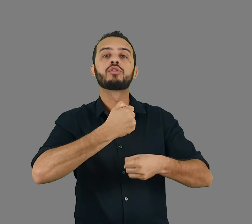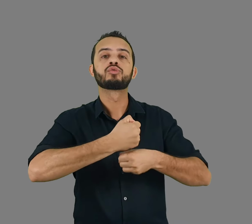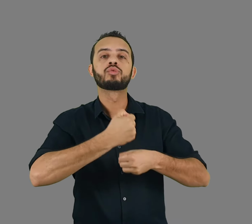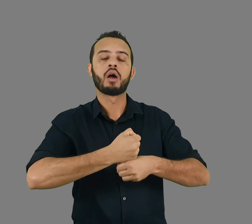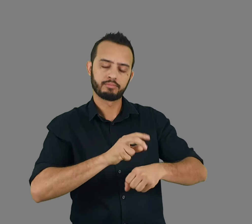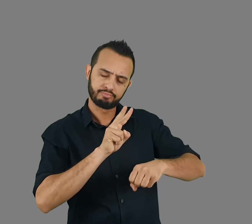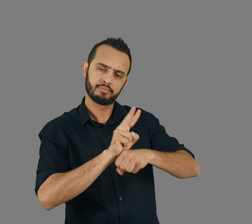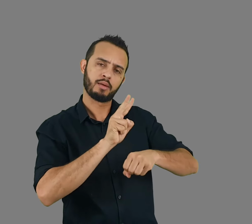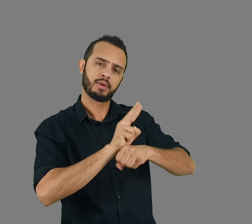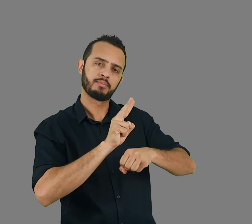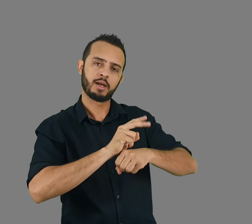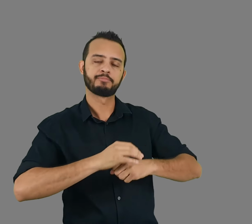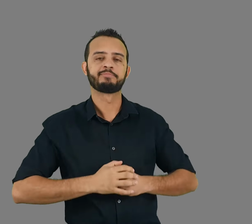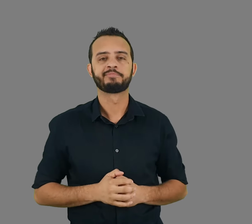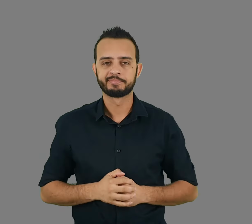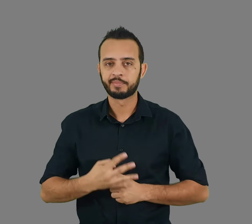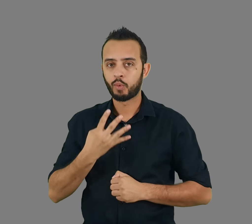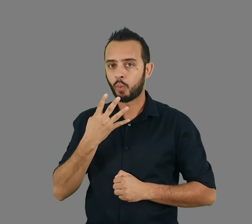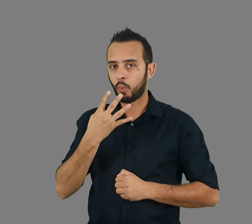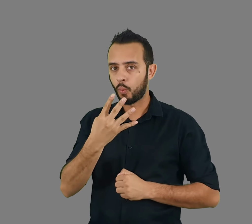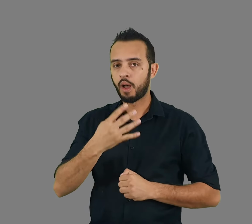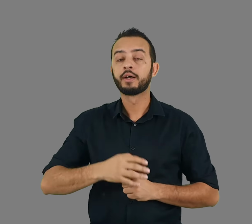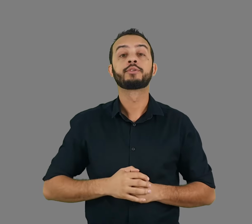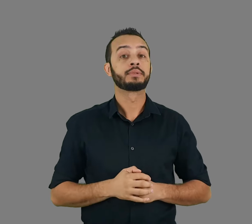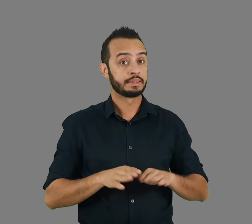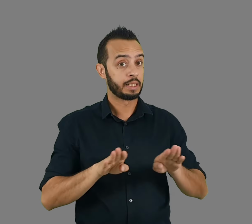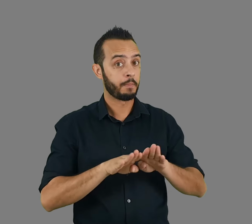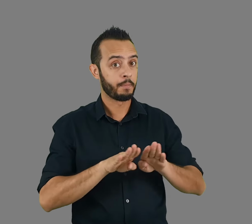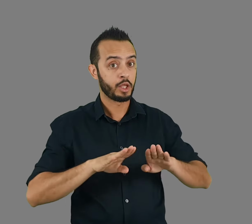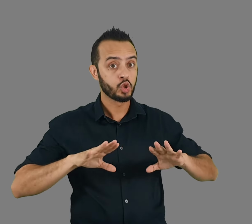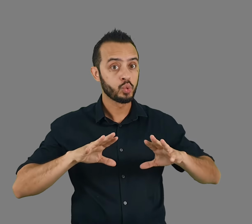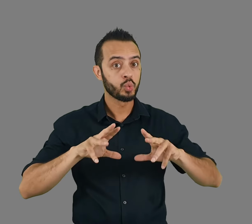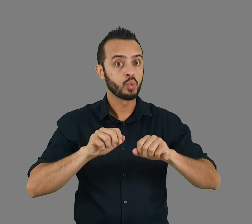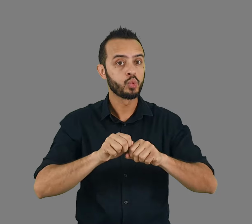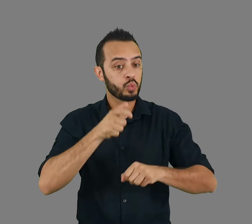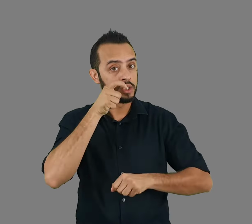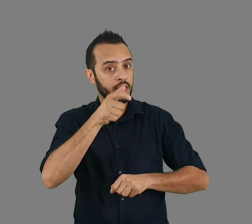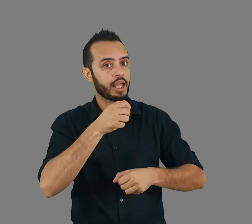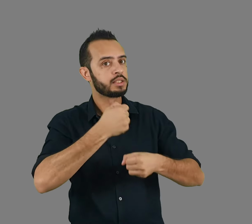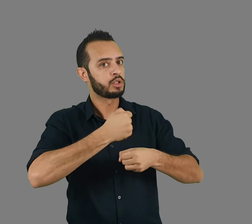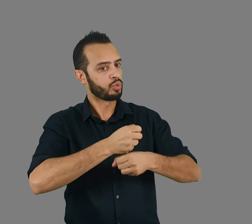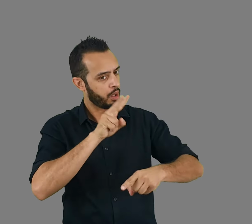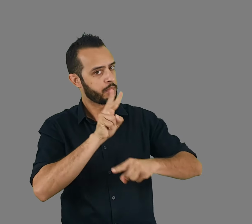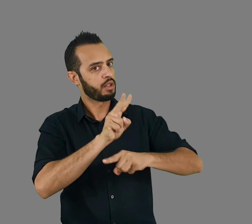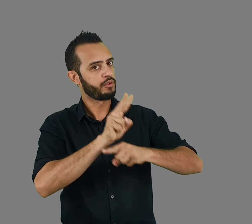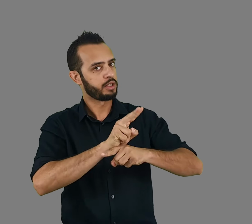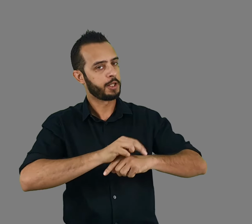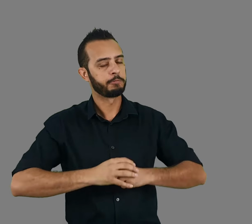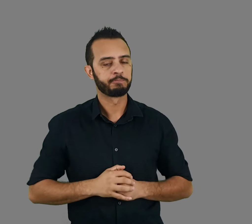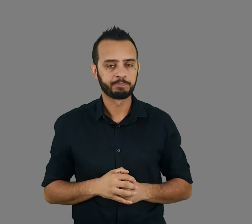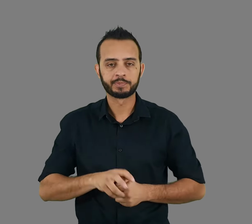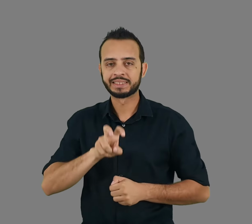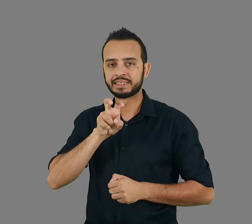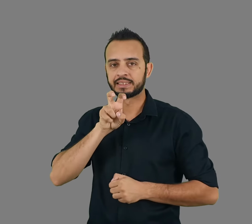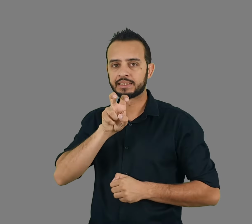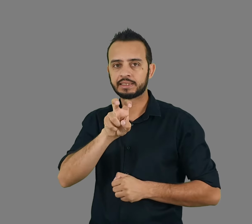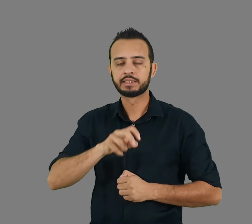SUCAMP. 4. Defender o patrimônio e os interesses da SUCAMP. 5. Cumprir e